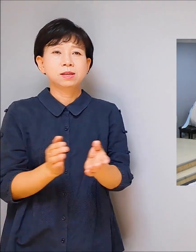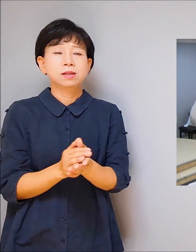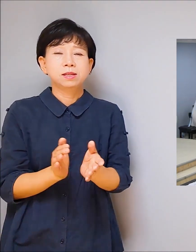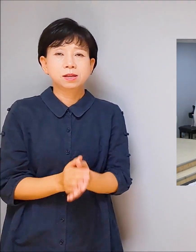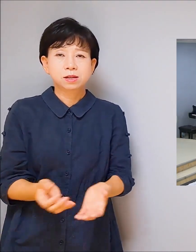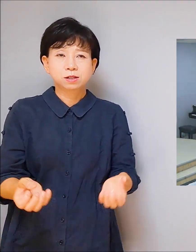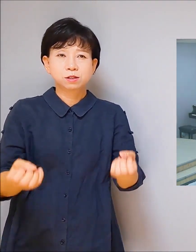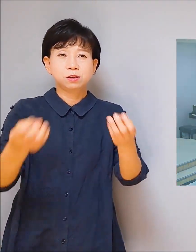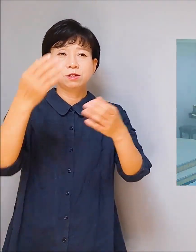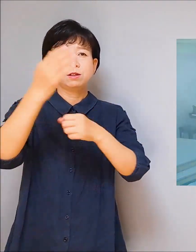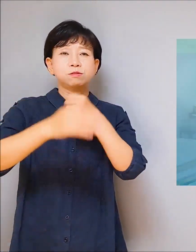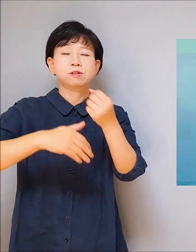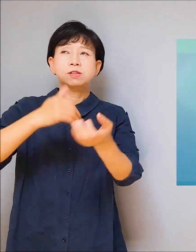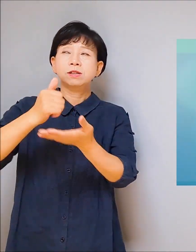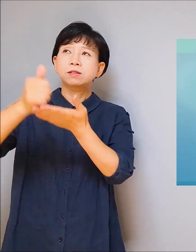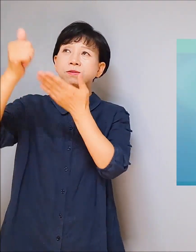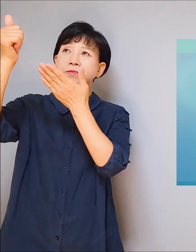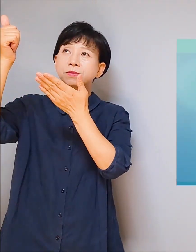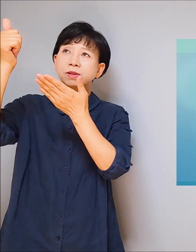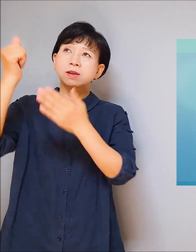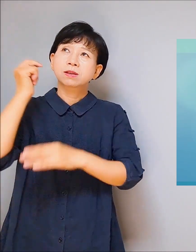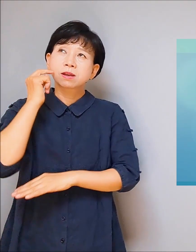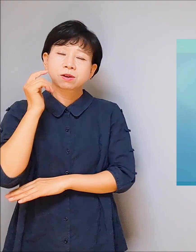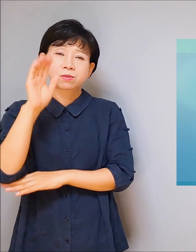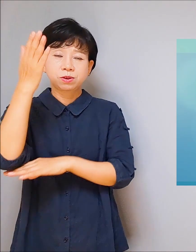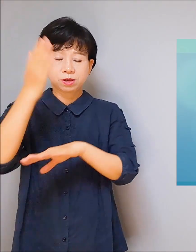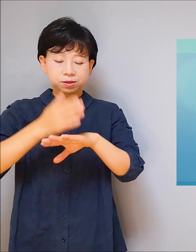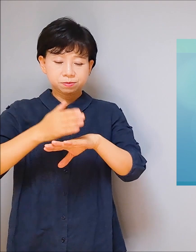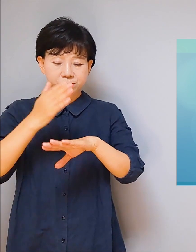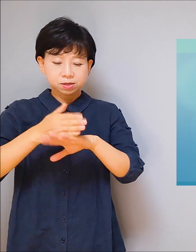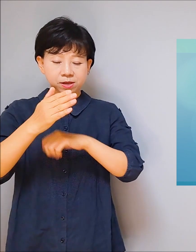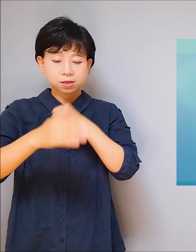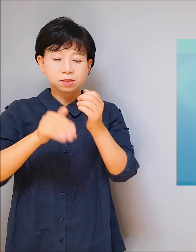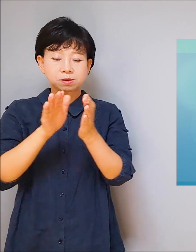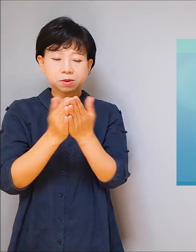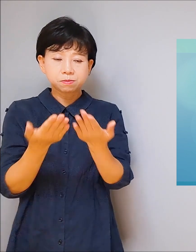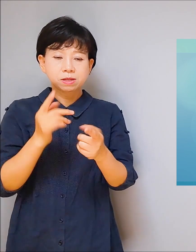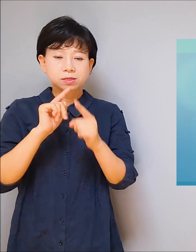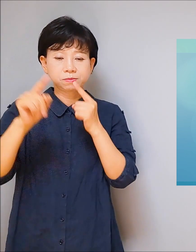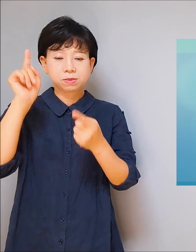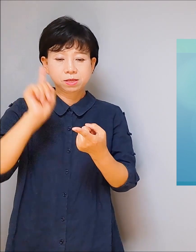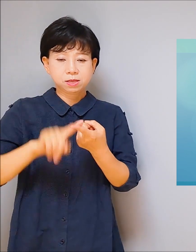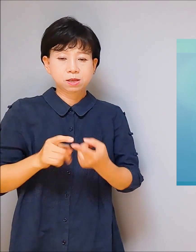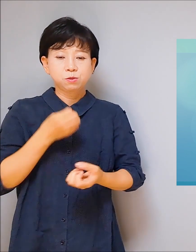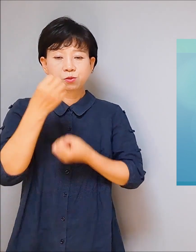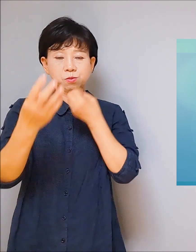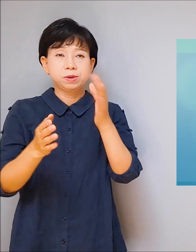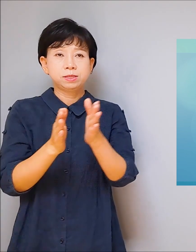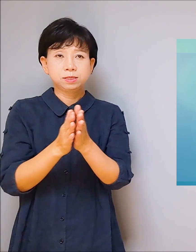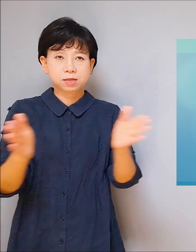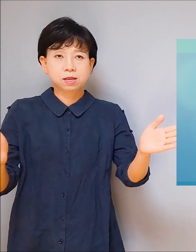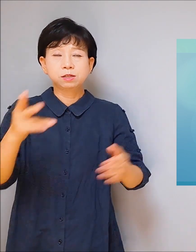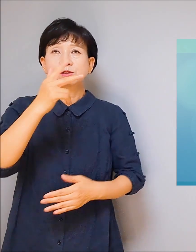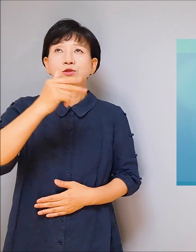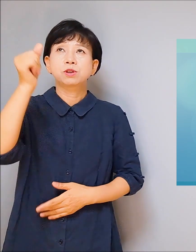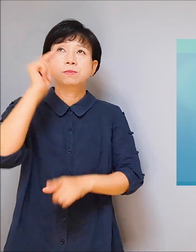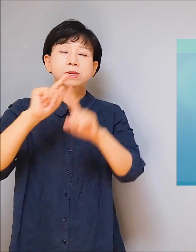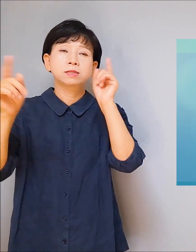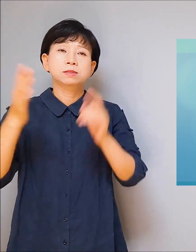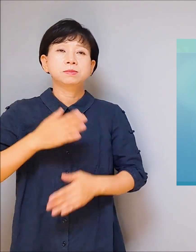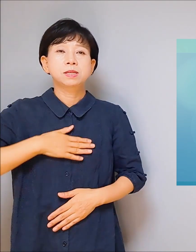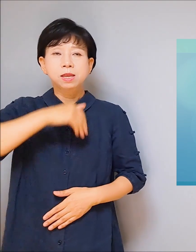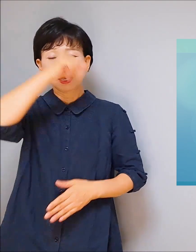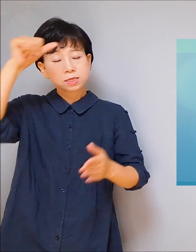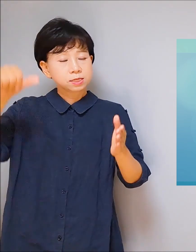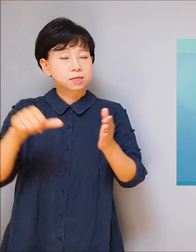할렐루야. 하나님께 영광입니다. 감사합니다. 우리 하나님의 말씀에 대한 우리의 고백 같이 하겠습니다. 주의 말씀은